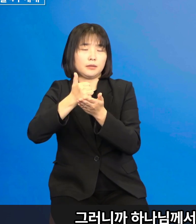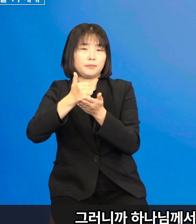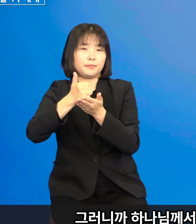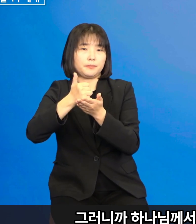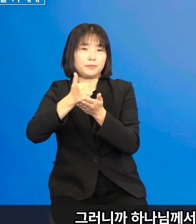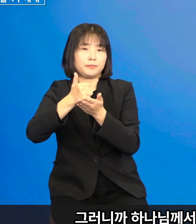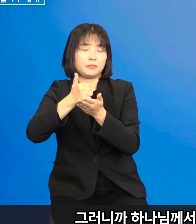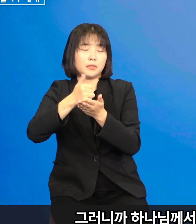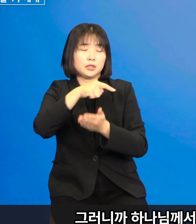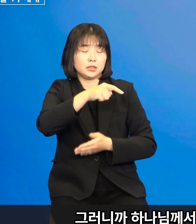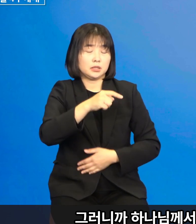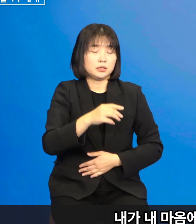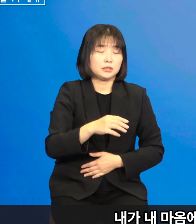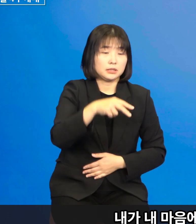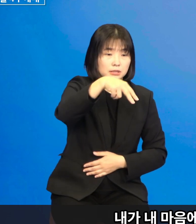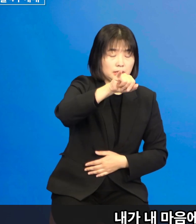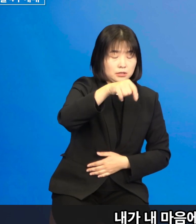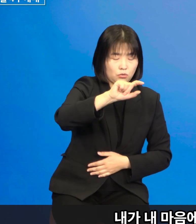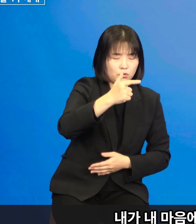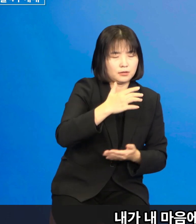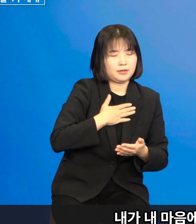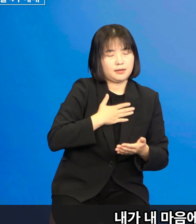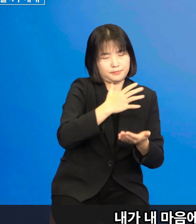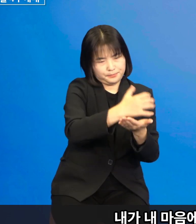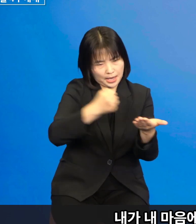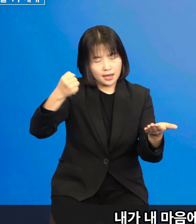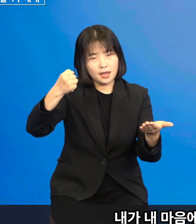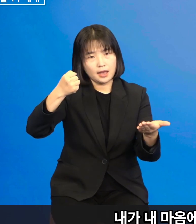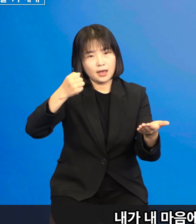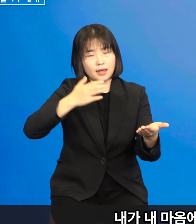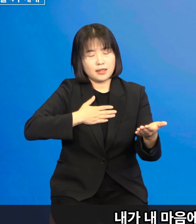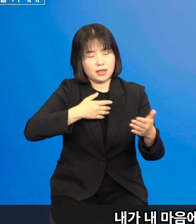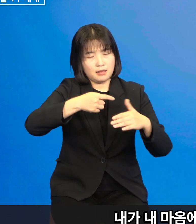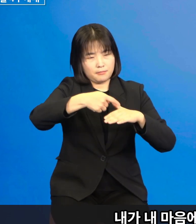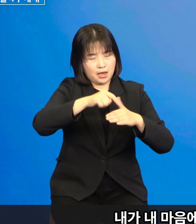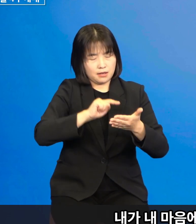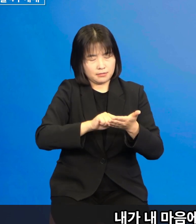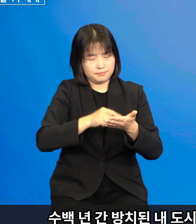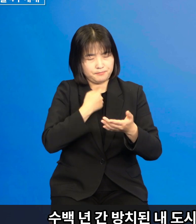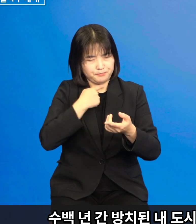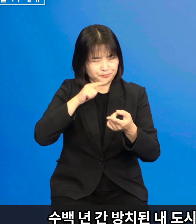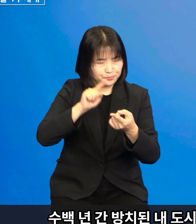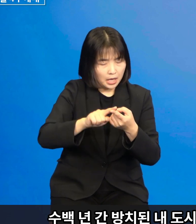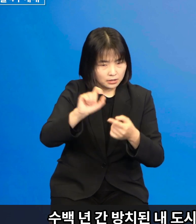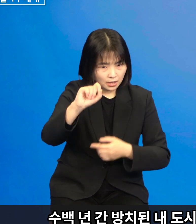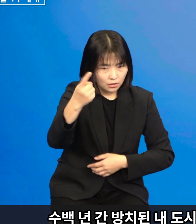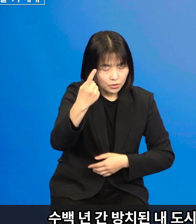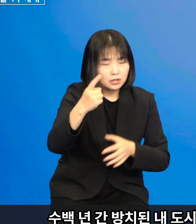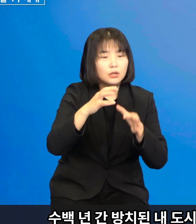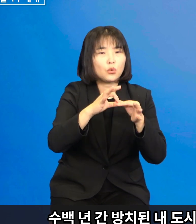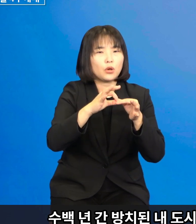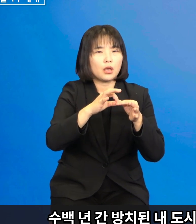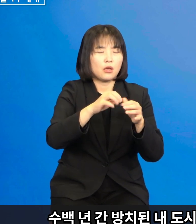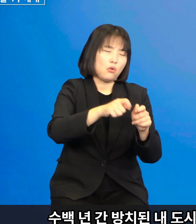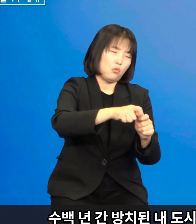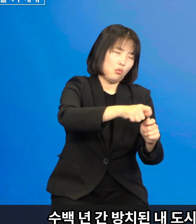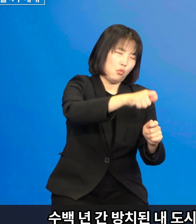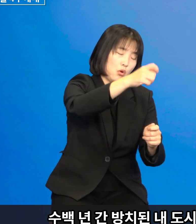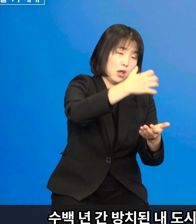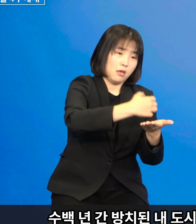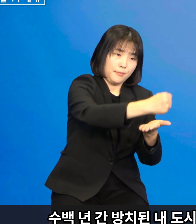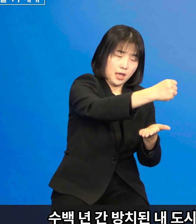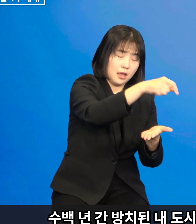이 시온을 탈환하겠다, 내가 내 마음에 맞는 다윗을 통하여 수백 년간 방치된 내